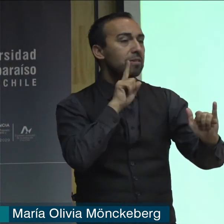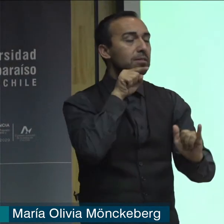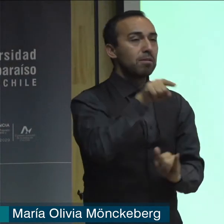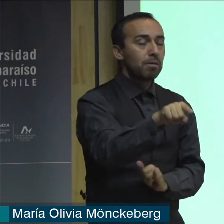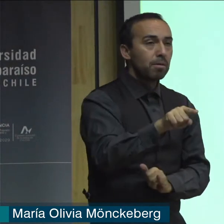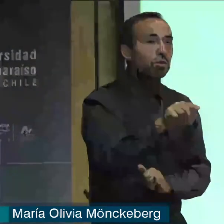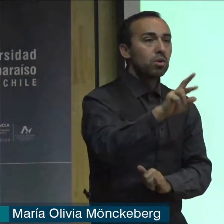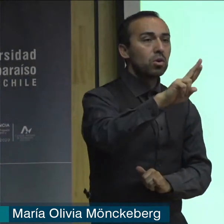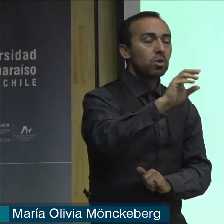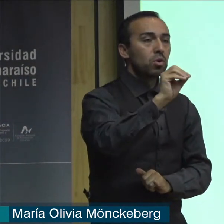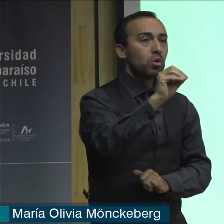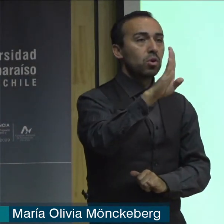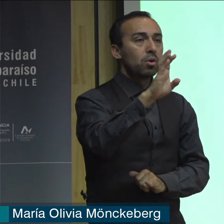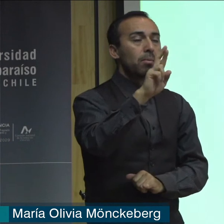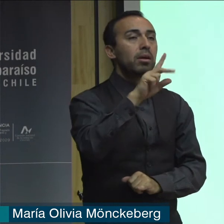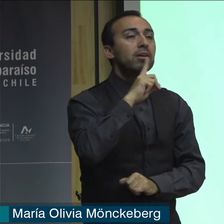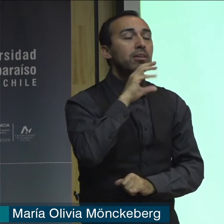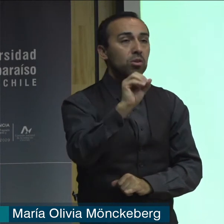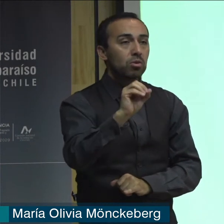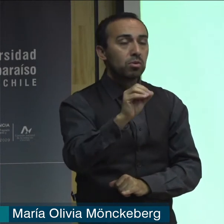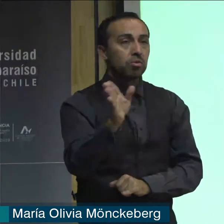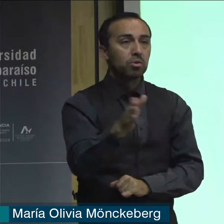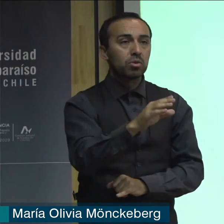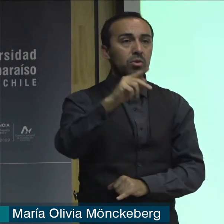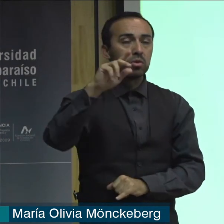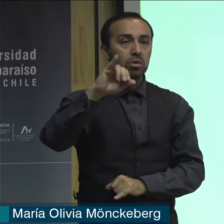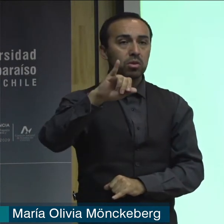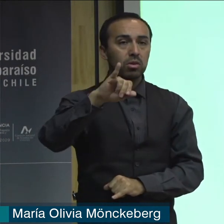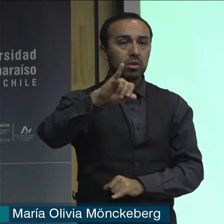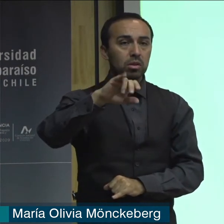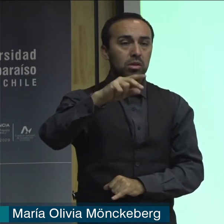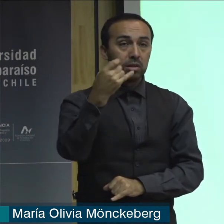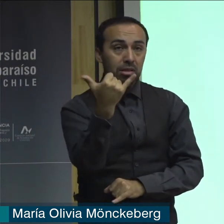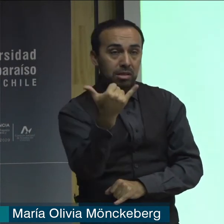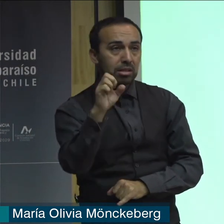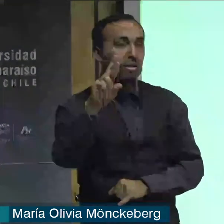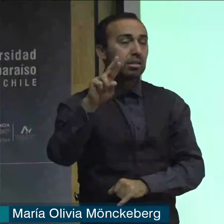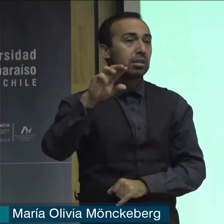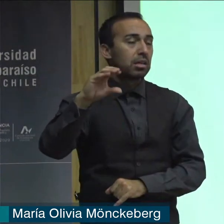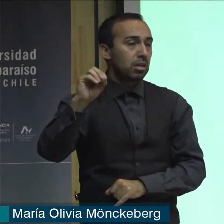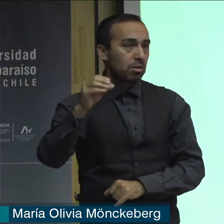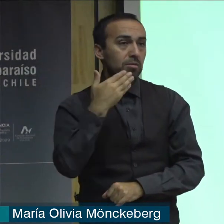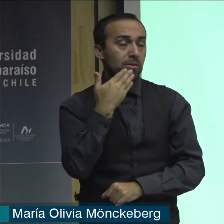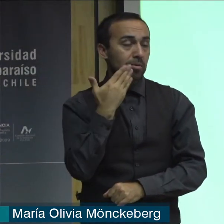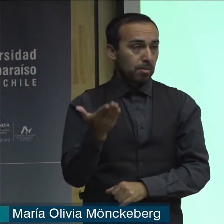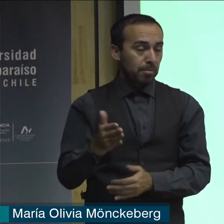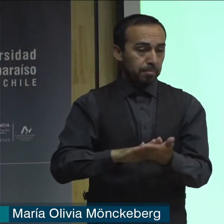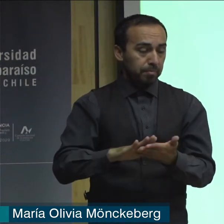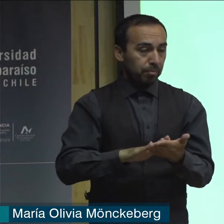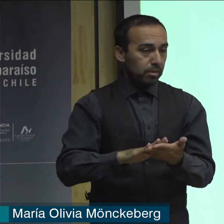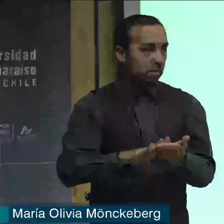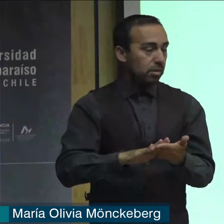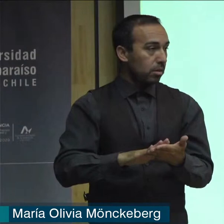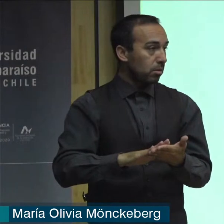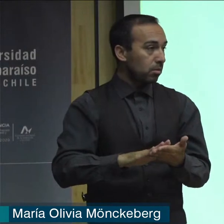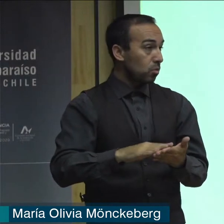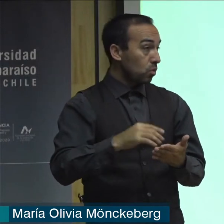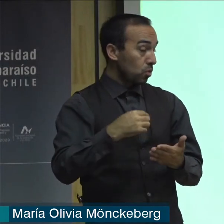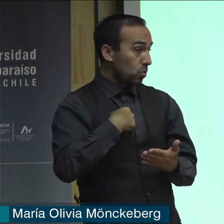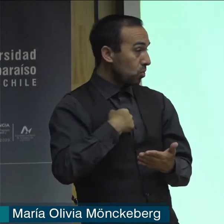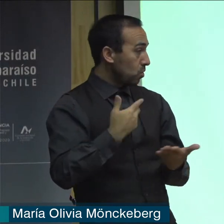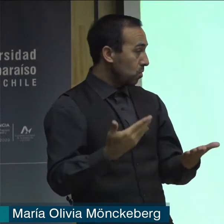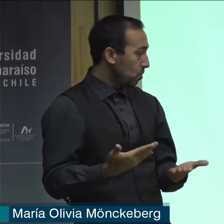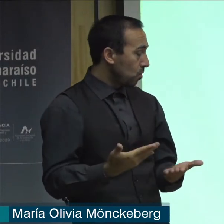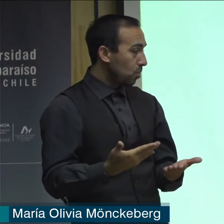guillerco Montenegro porque uno ve y lo vamos a ver yo me voy a apoyar